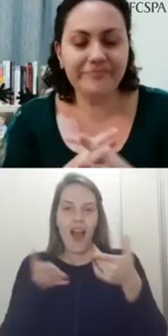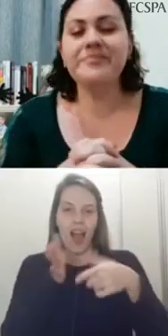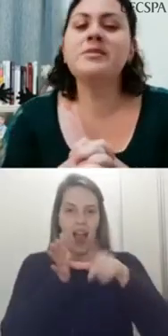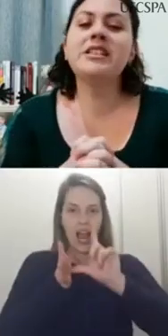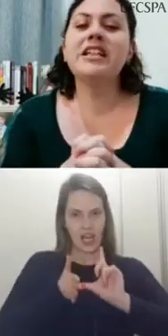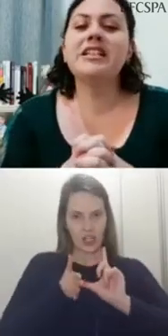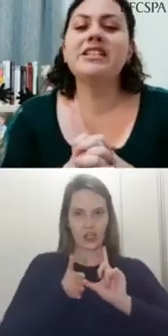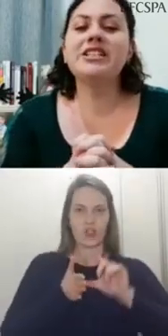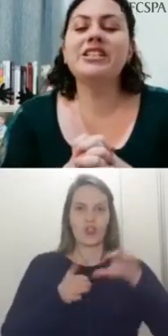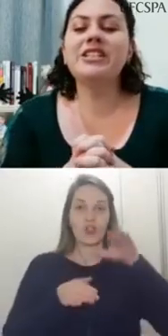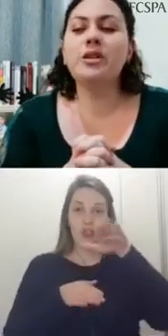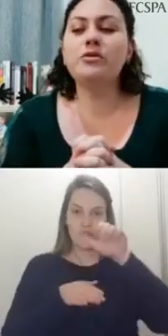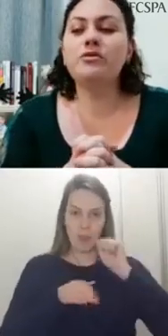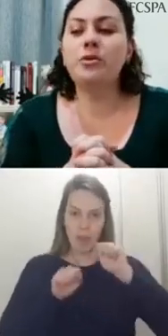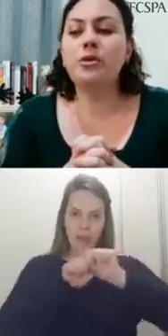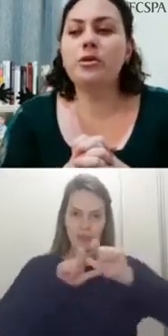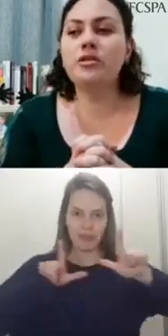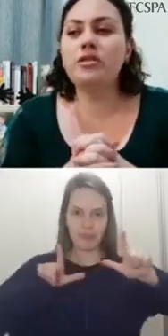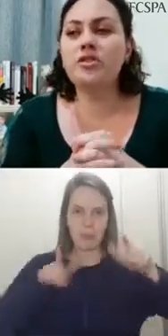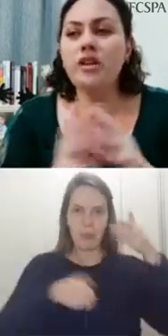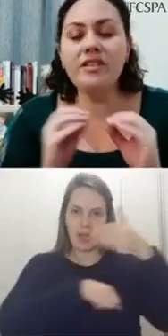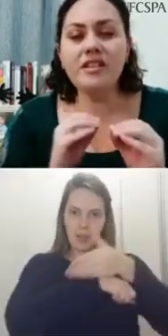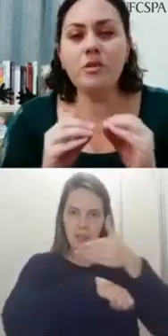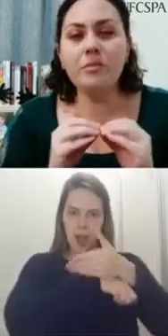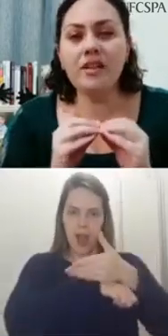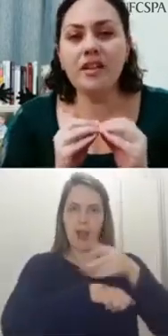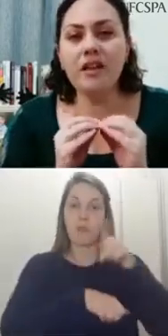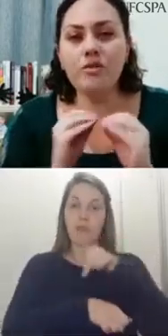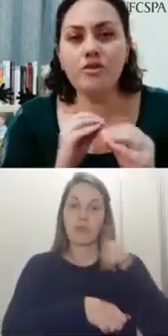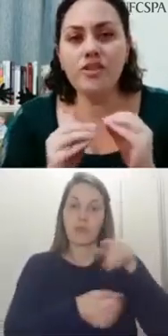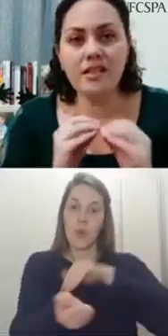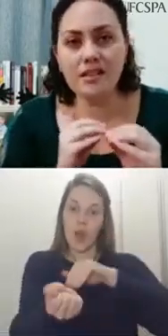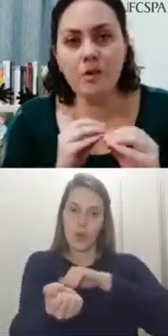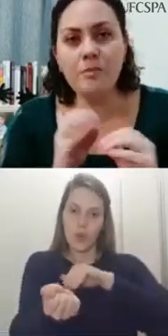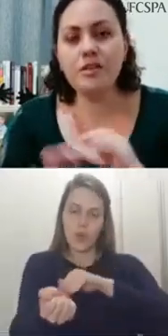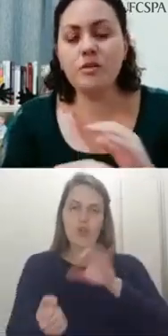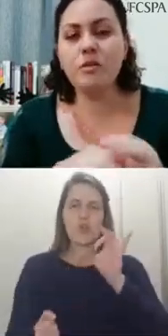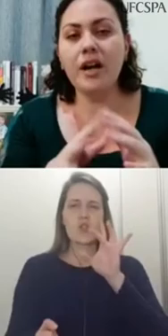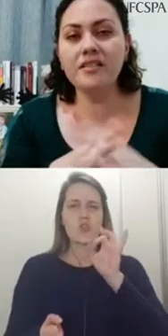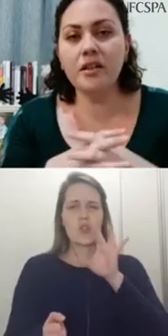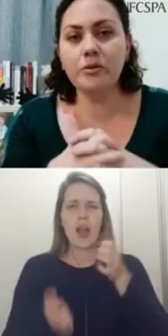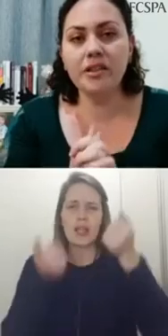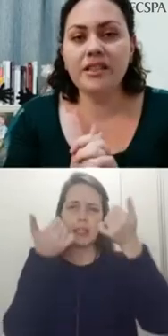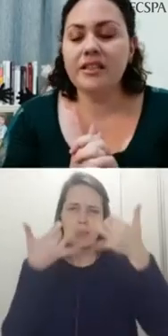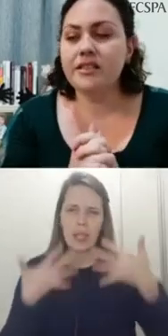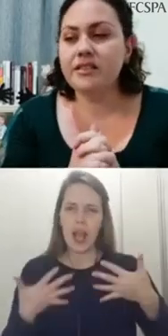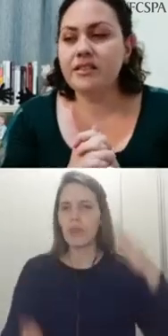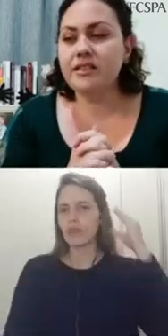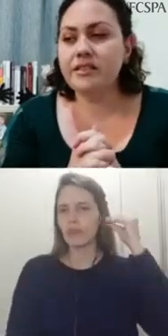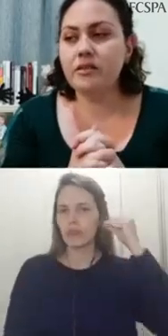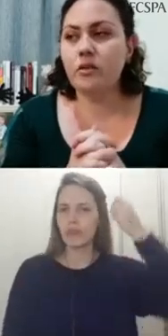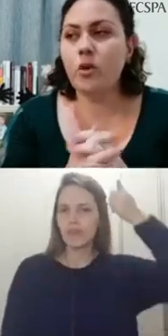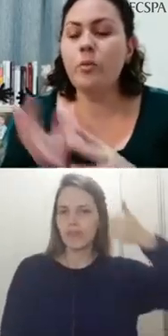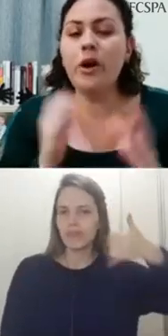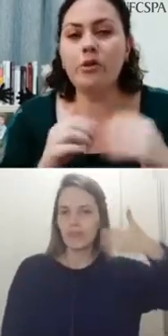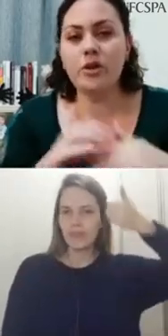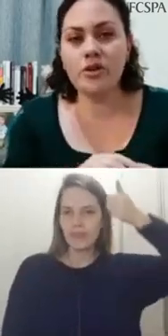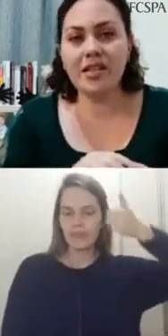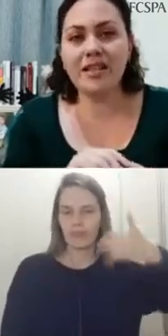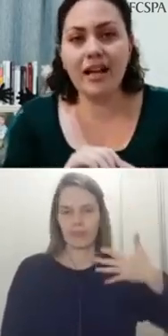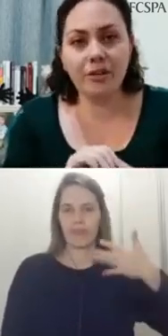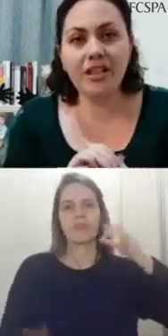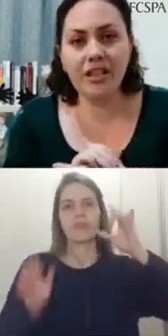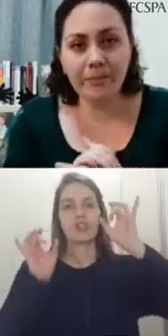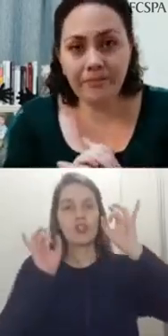Schallenberger, eu vou só fazer uma pequena audiodescrição para situar, então, como é o